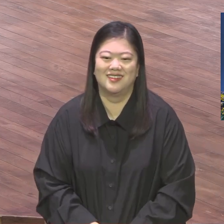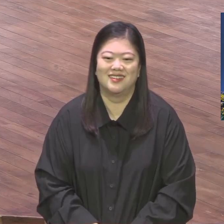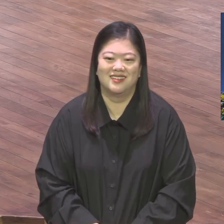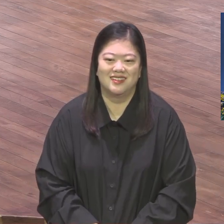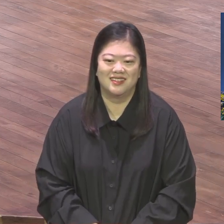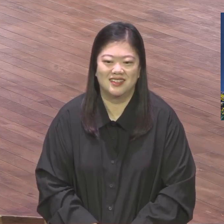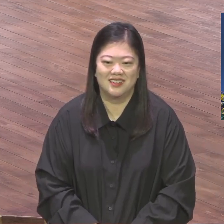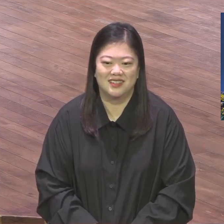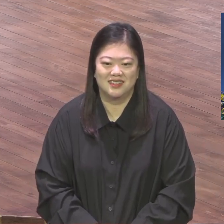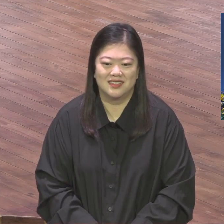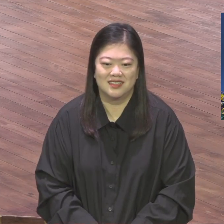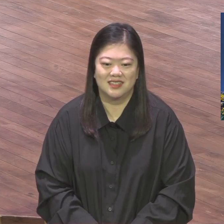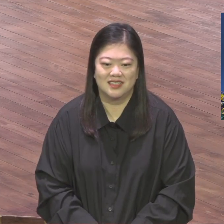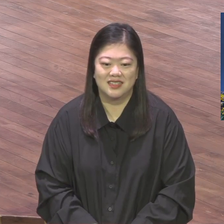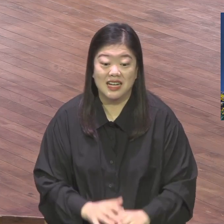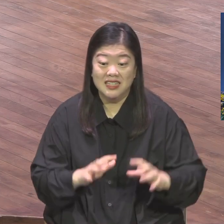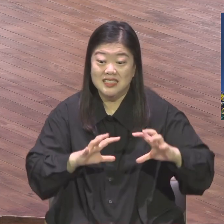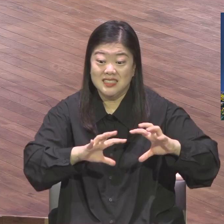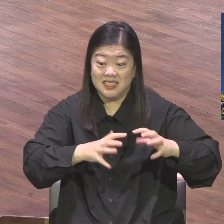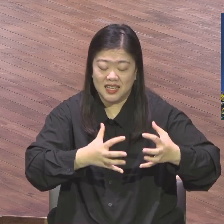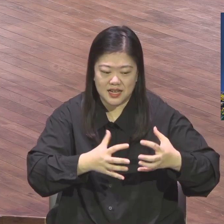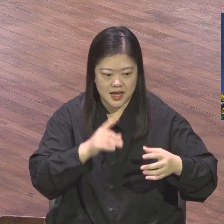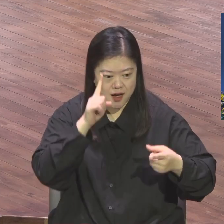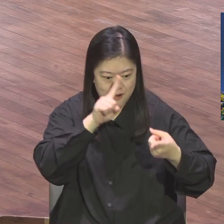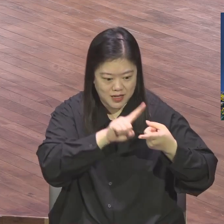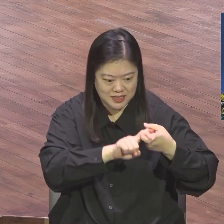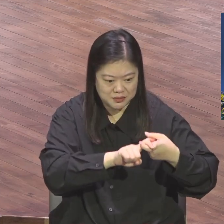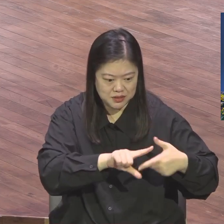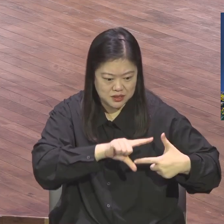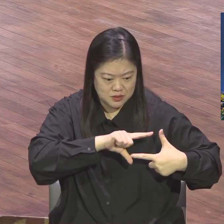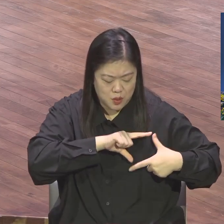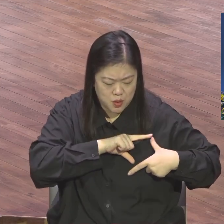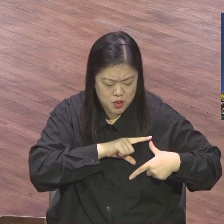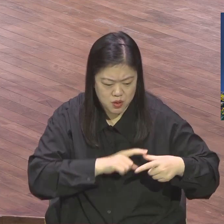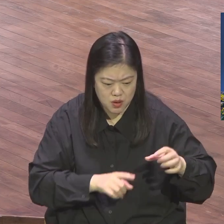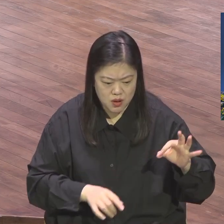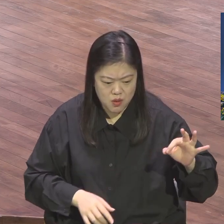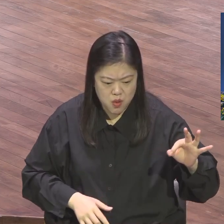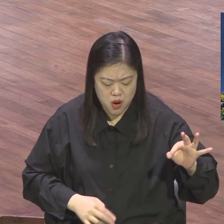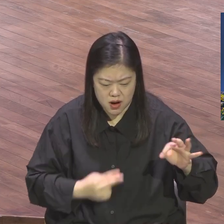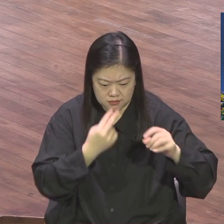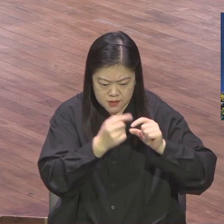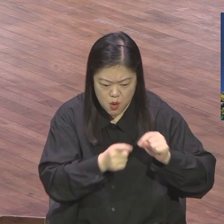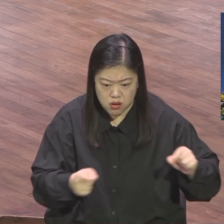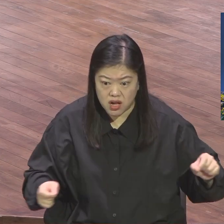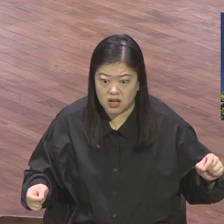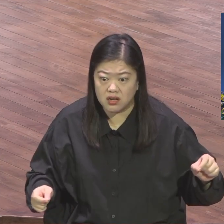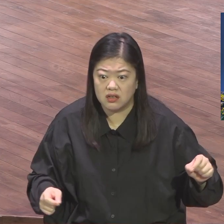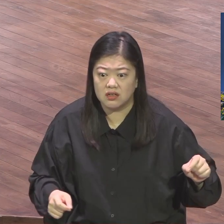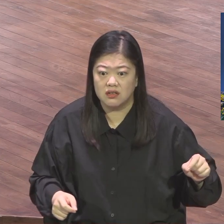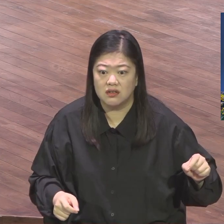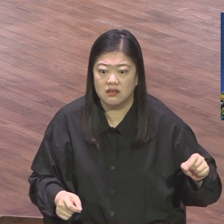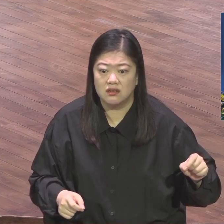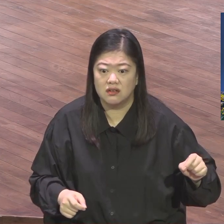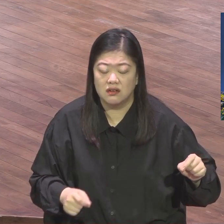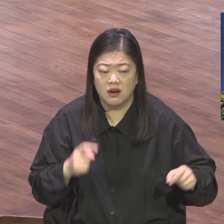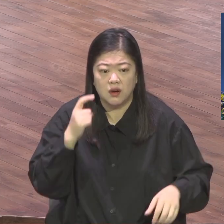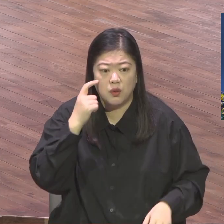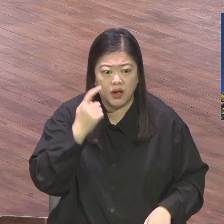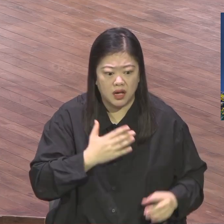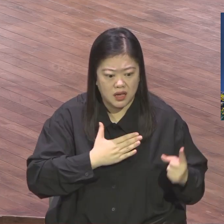모든 것이 나 중심, 모든 것이 물질 중심, 모든 것이 세상 성공